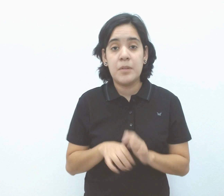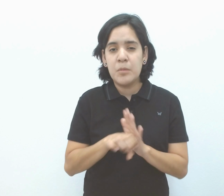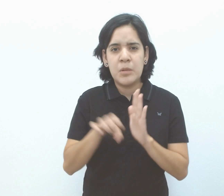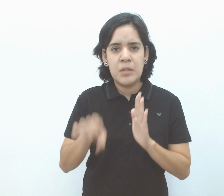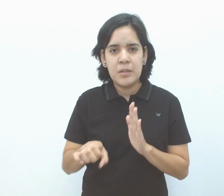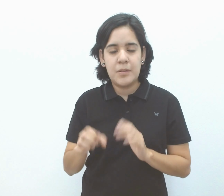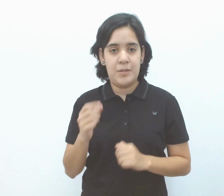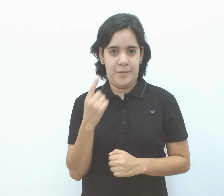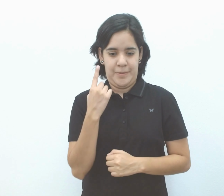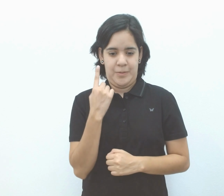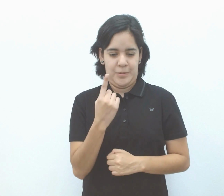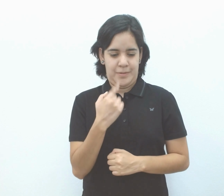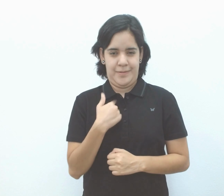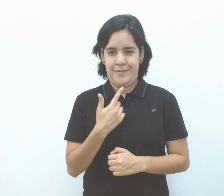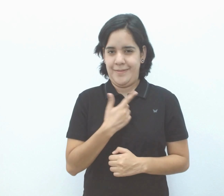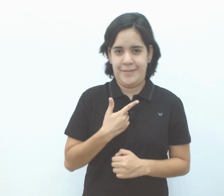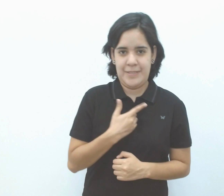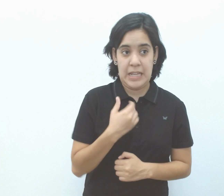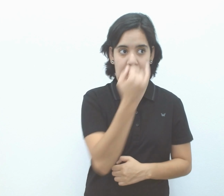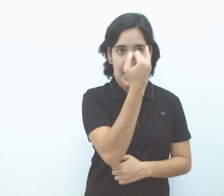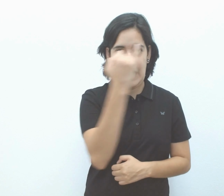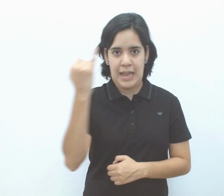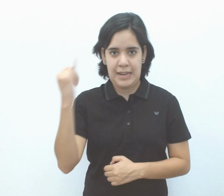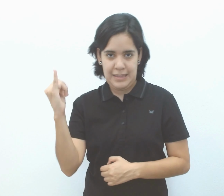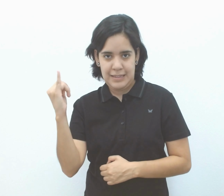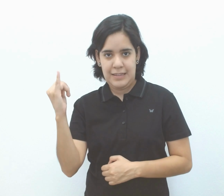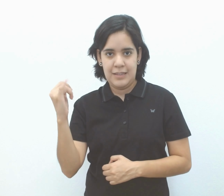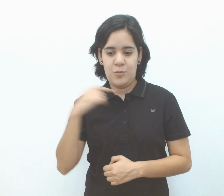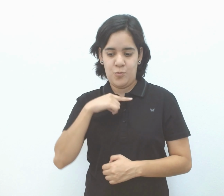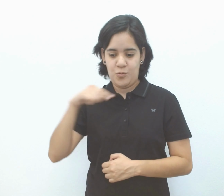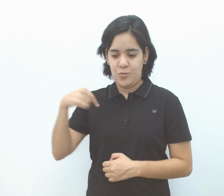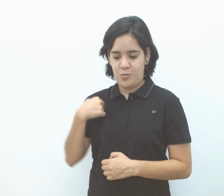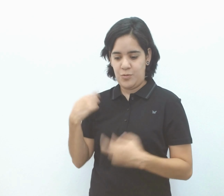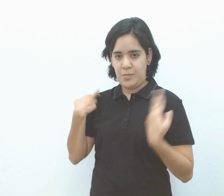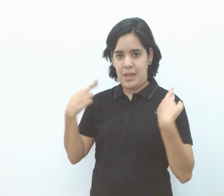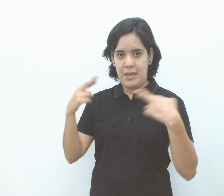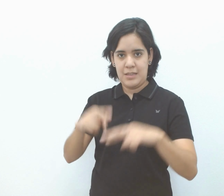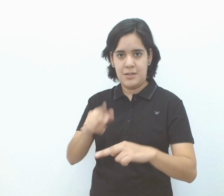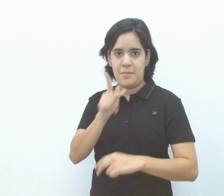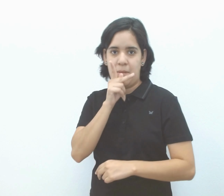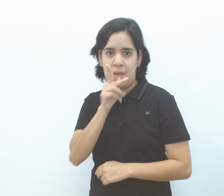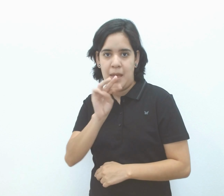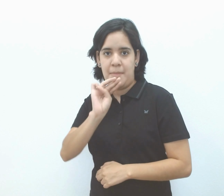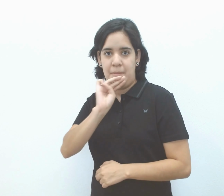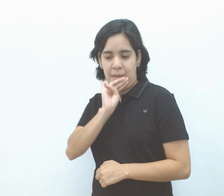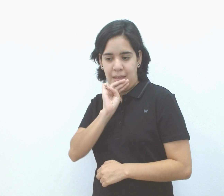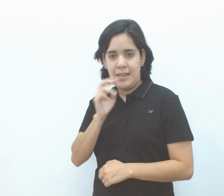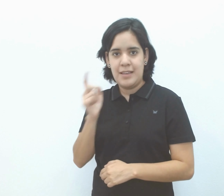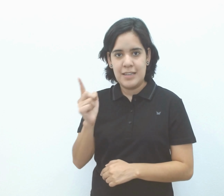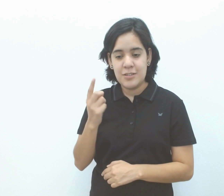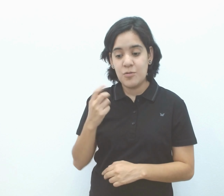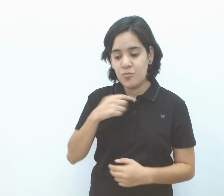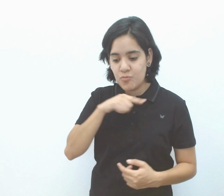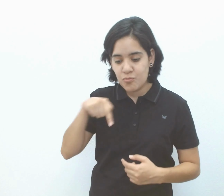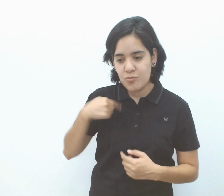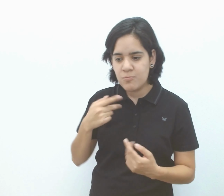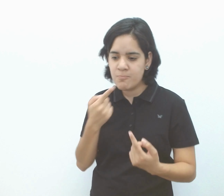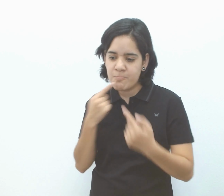de Preescolar Integra es esta relación que tenemos con los papás que nos permite traducirles las cosas que los niños hacen a los procesos